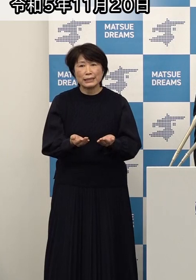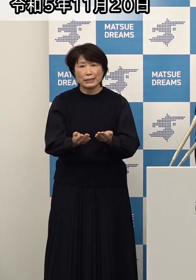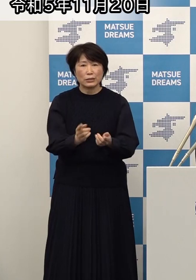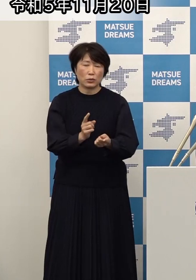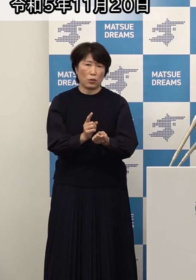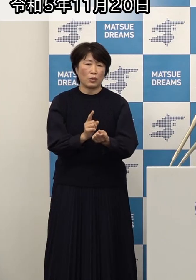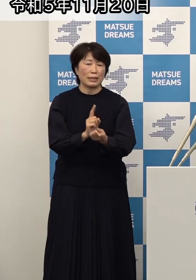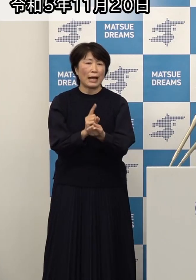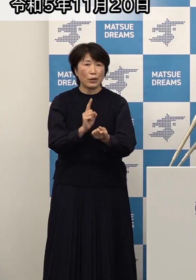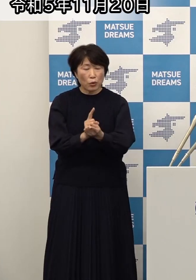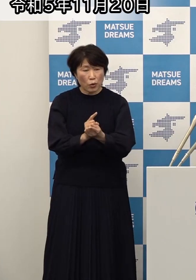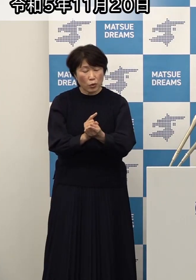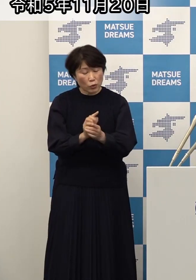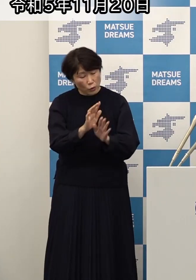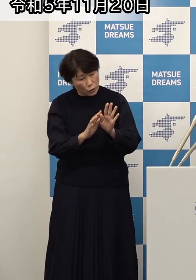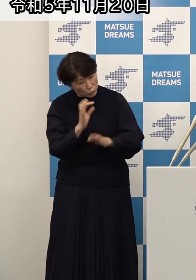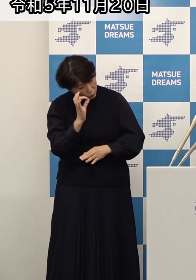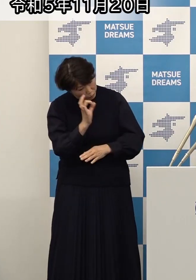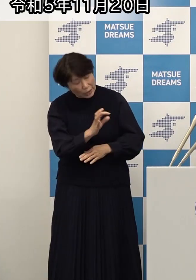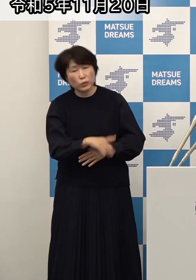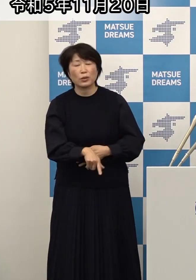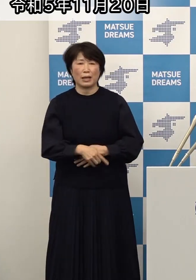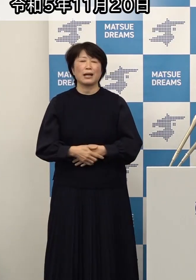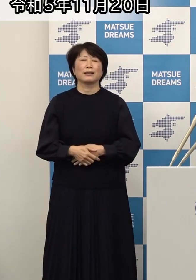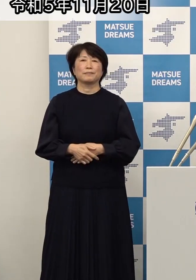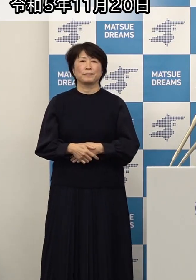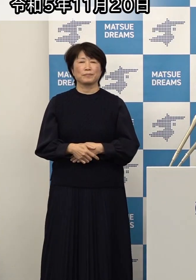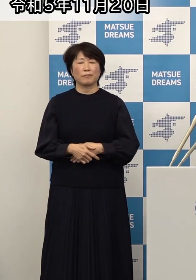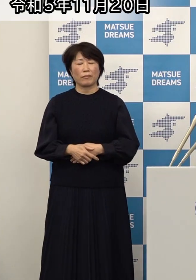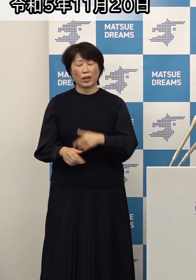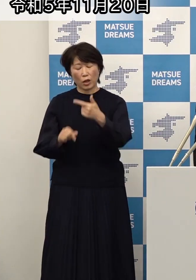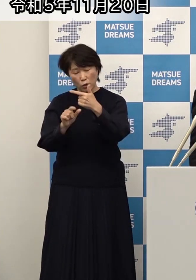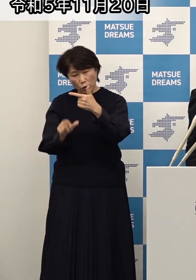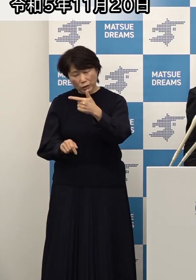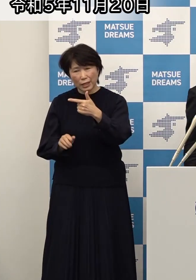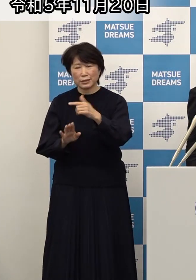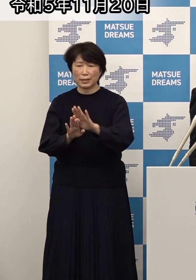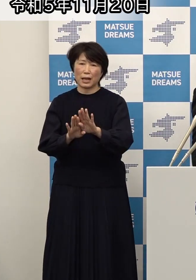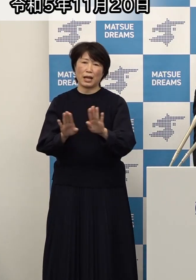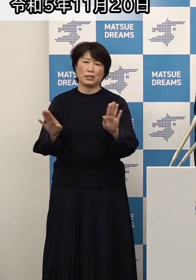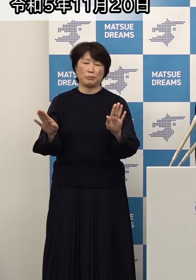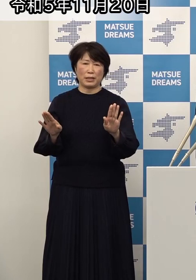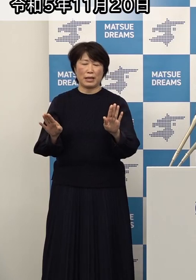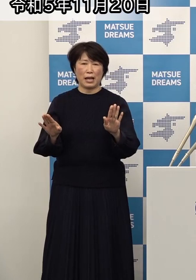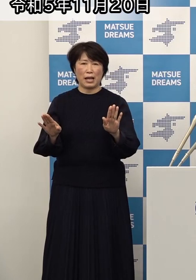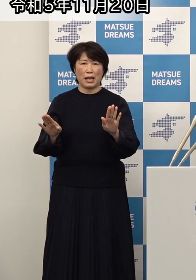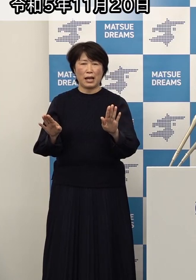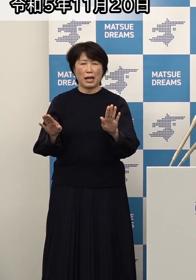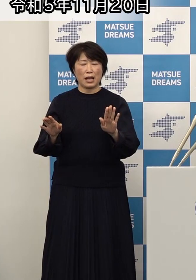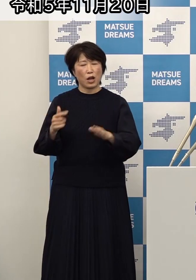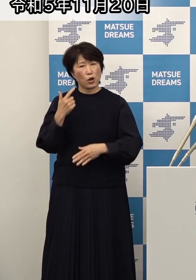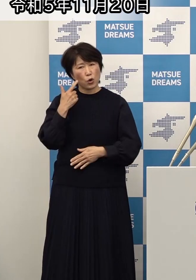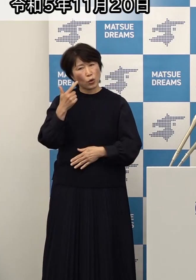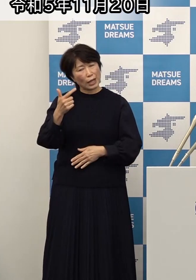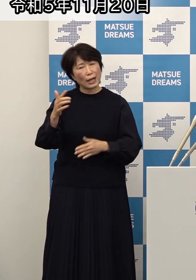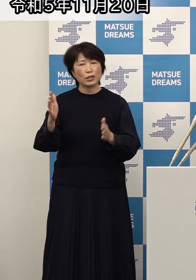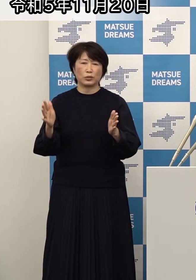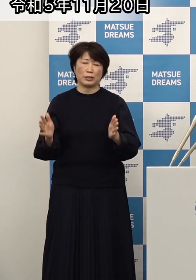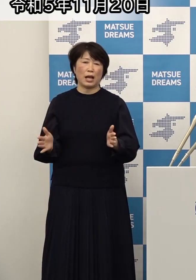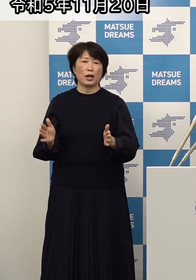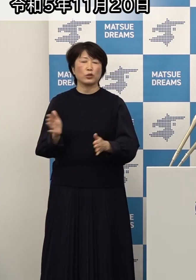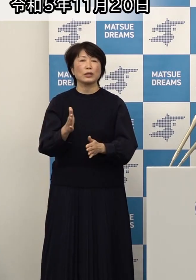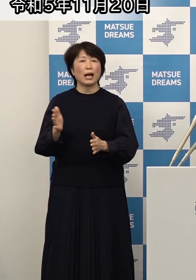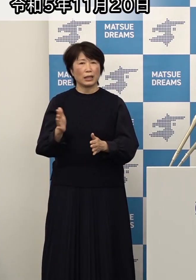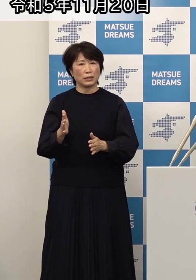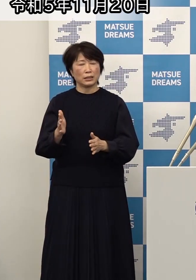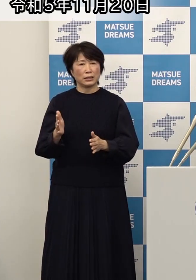ったところを見学いただくということにしておりまして、この6月から始めまして、まだ半年弱でございますが、